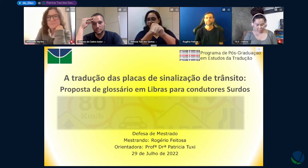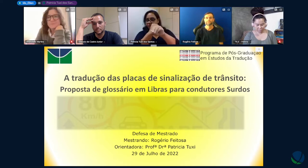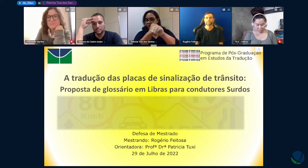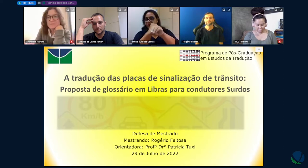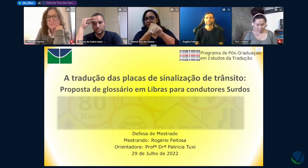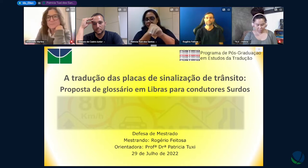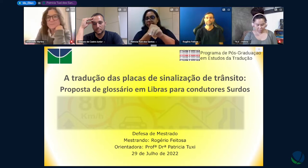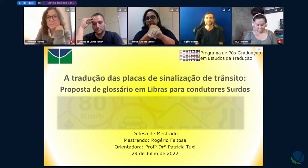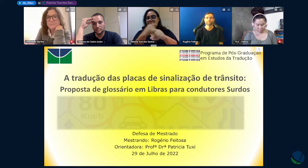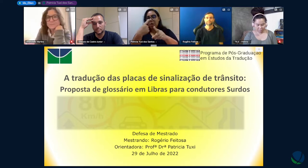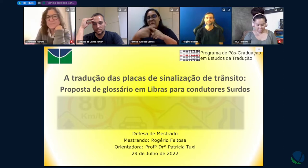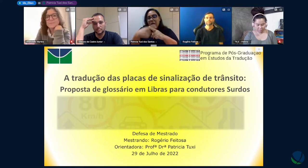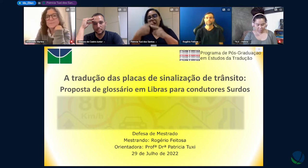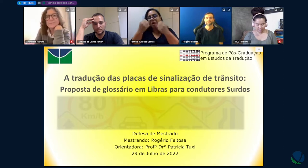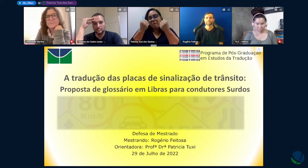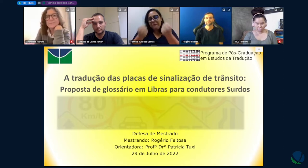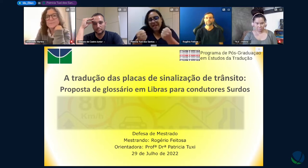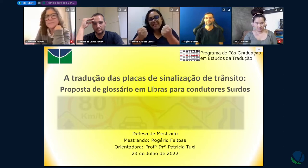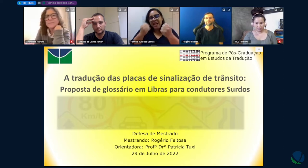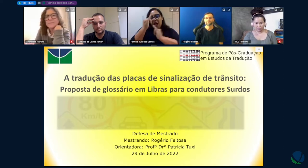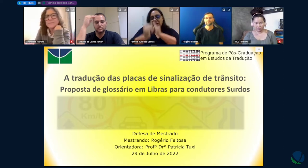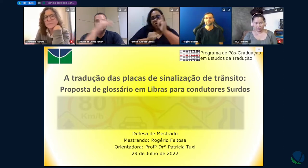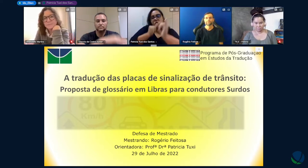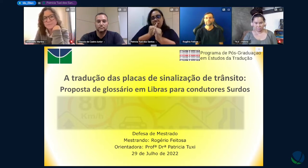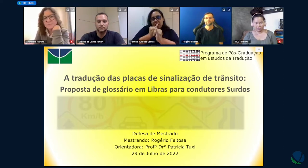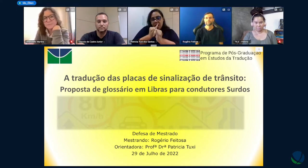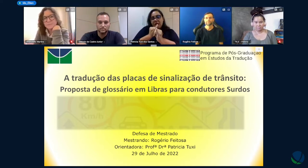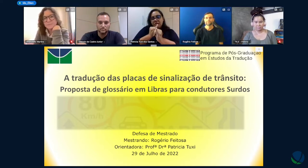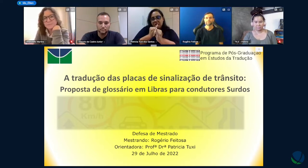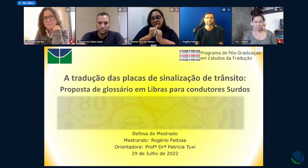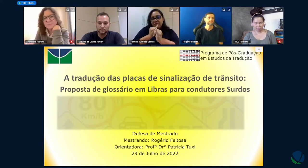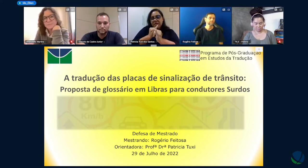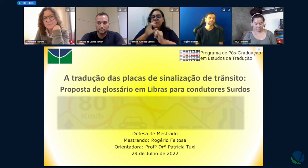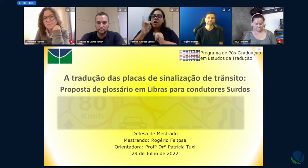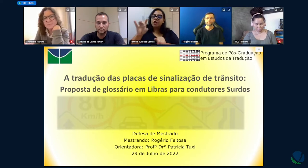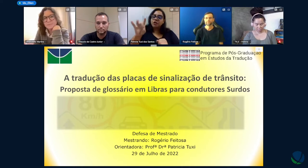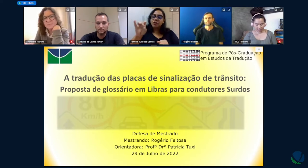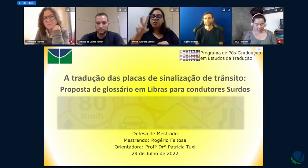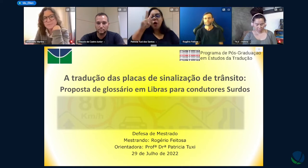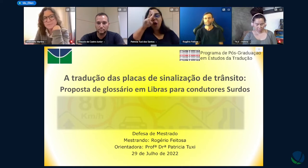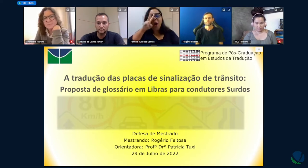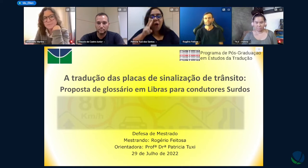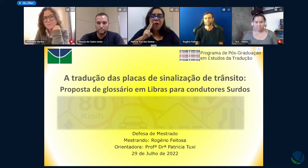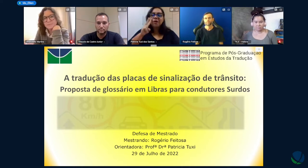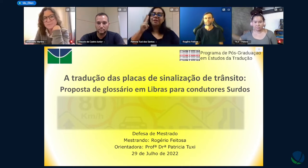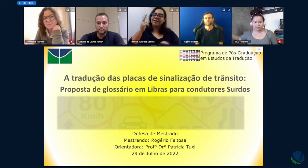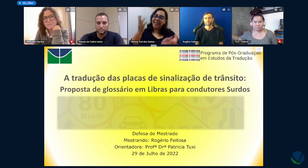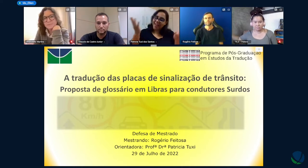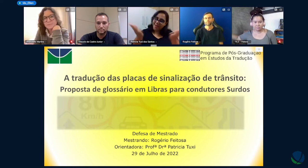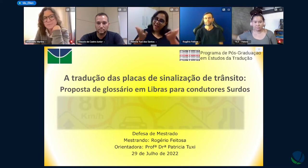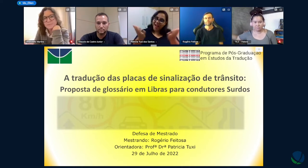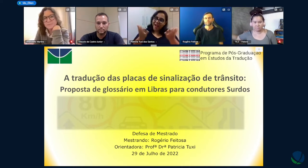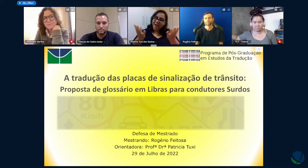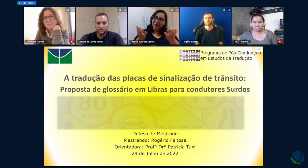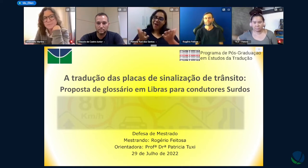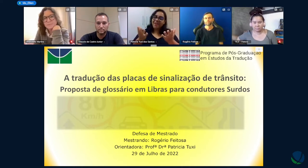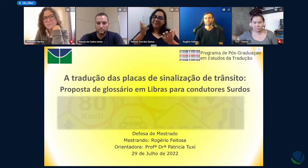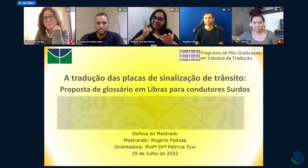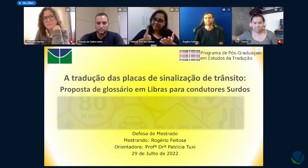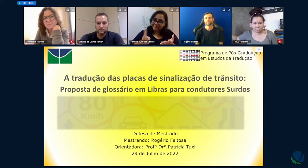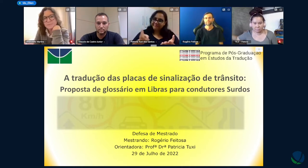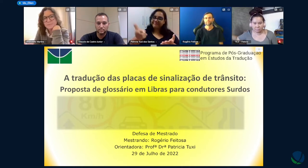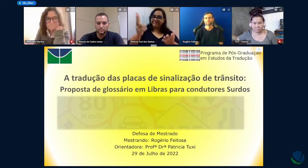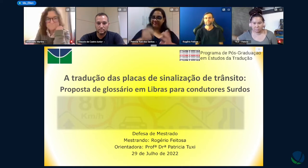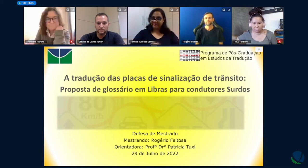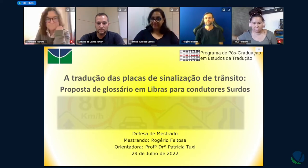banca, por favor, fechem as suas câmeras para não ficar muito pesada a internet. Vamos deixar apenas o